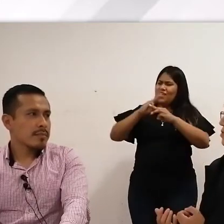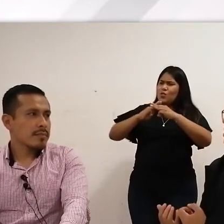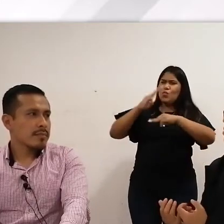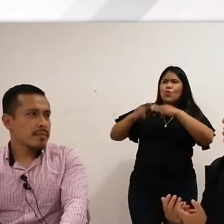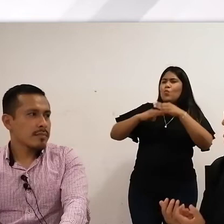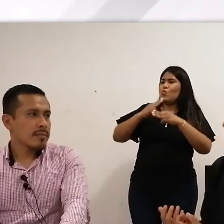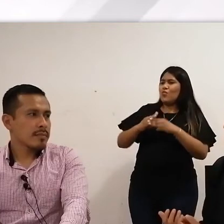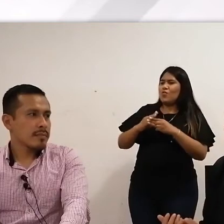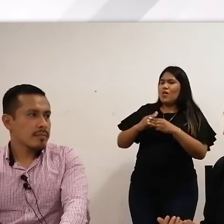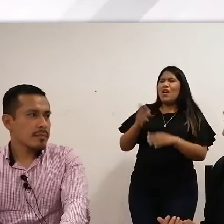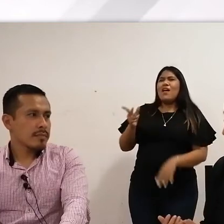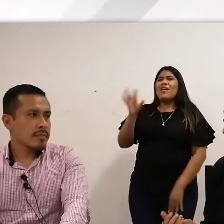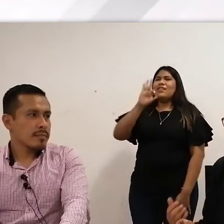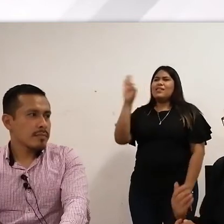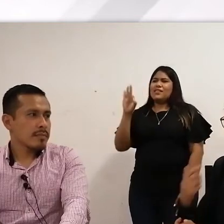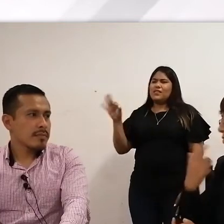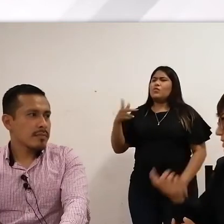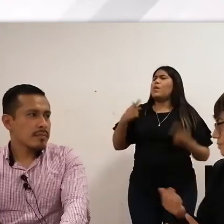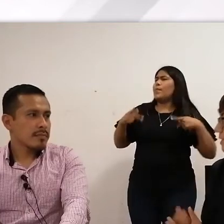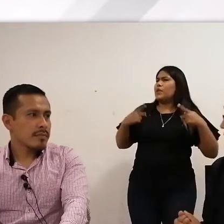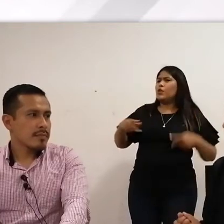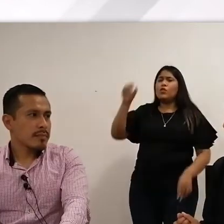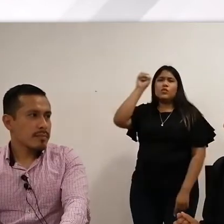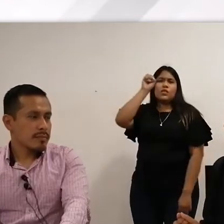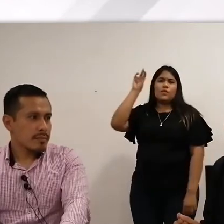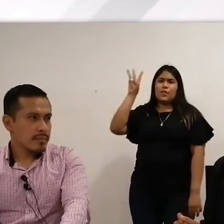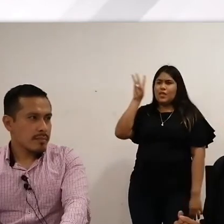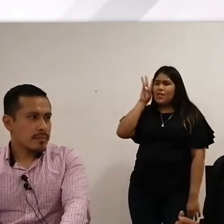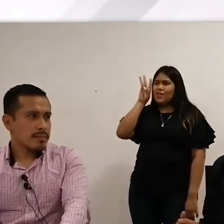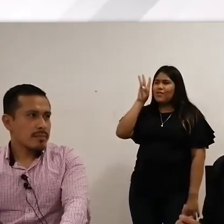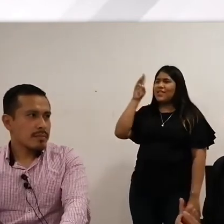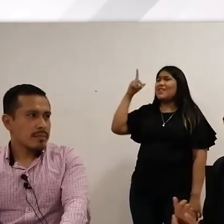Una persona con síndrome de Down es visible.